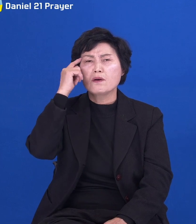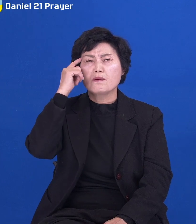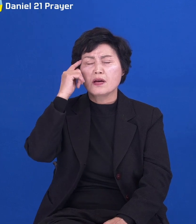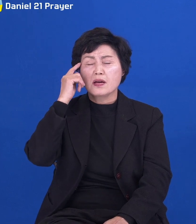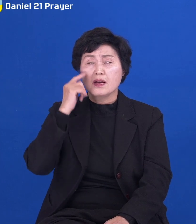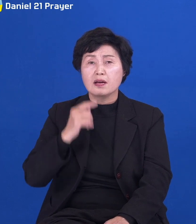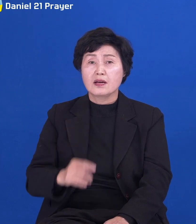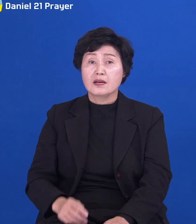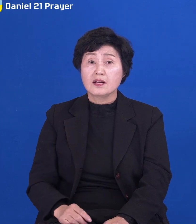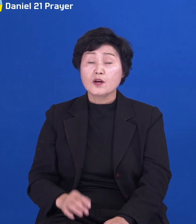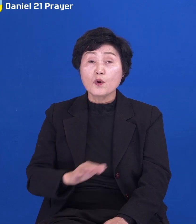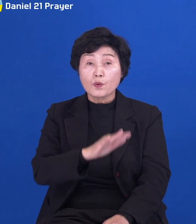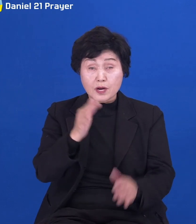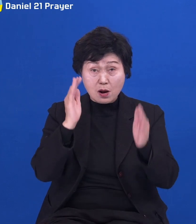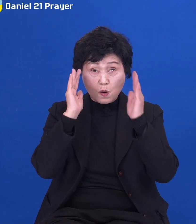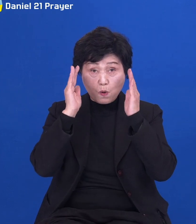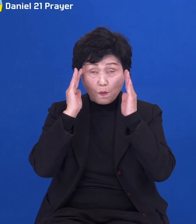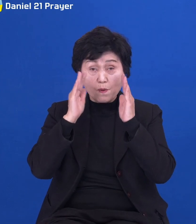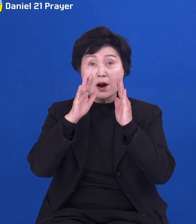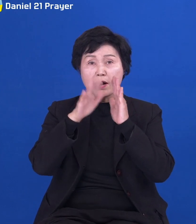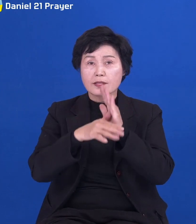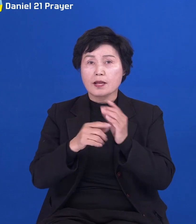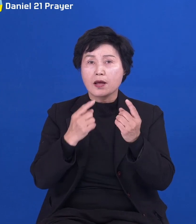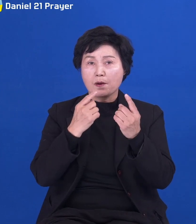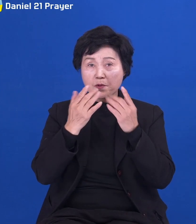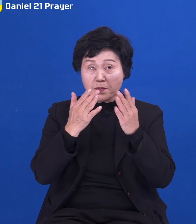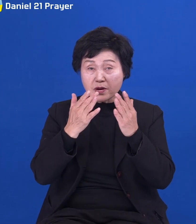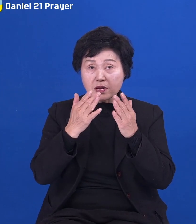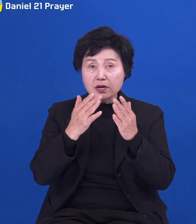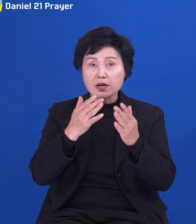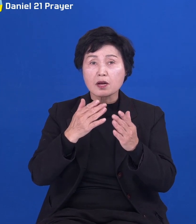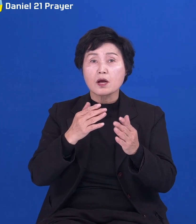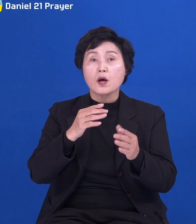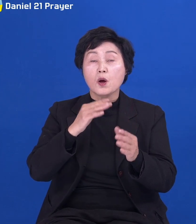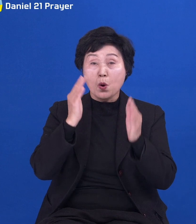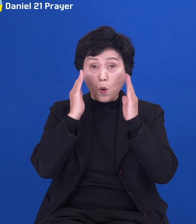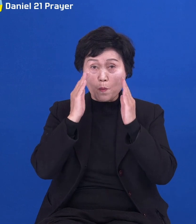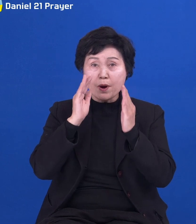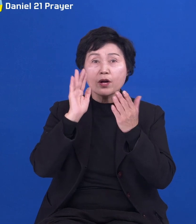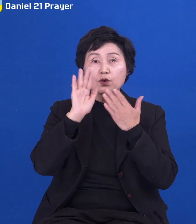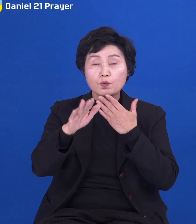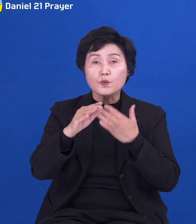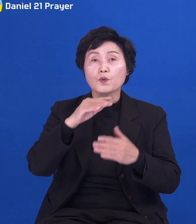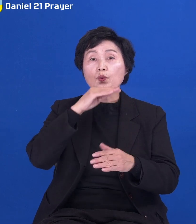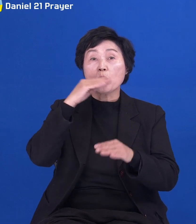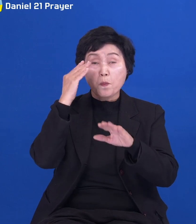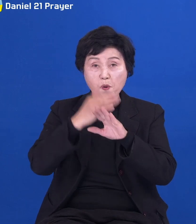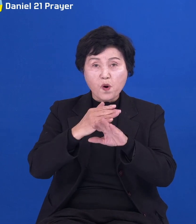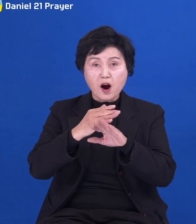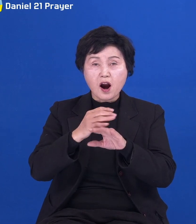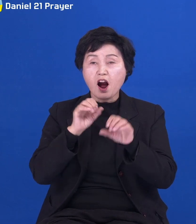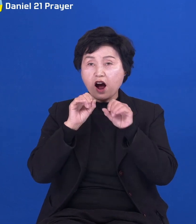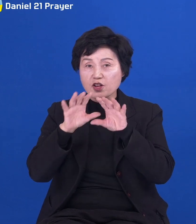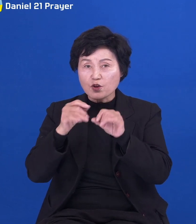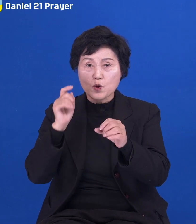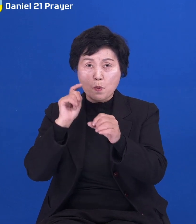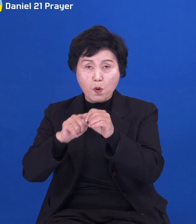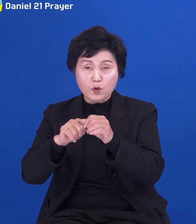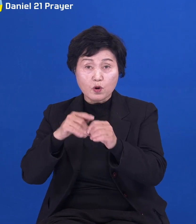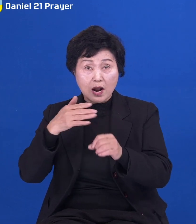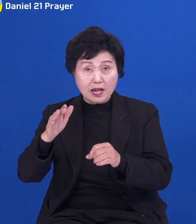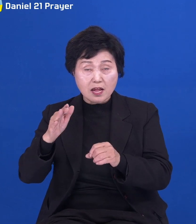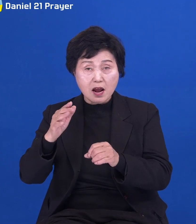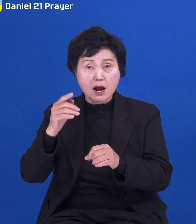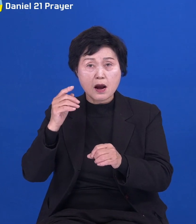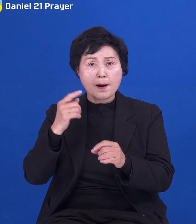물론 우리가 공부를 할 때는 분명히 북한으로 복음 안고 나간다고 배운 것은 사실이었지만 그래도 중국에서만큼은 지켜주실